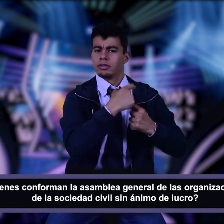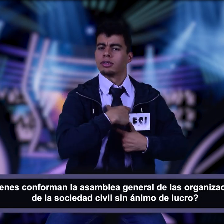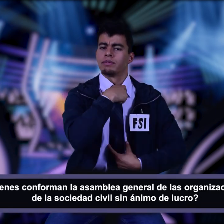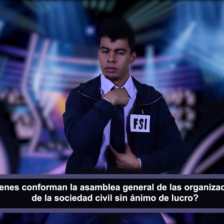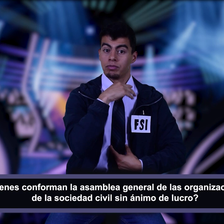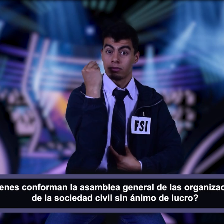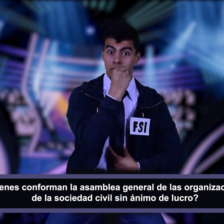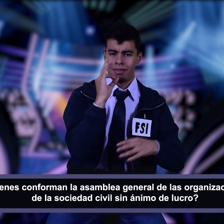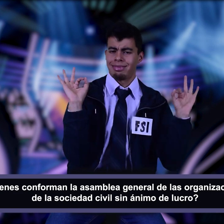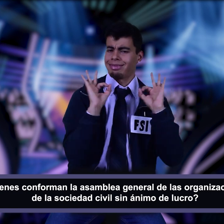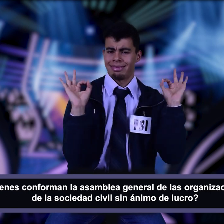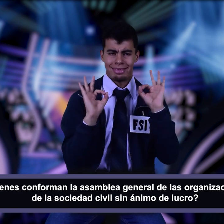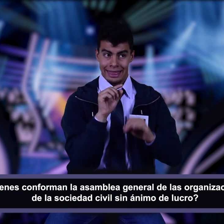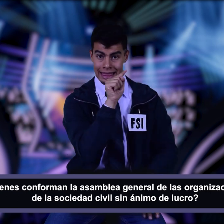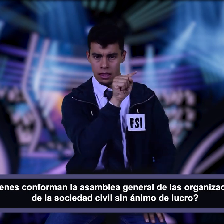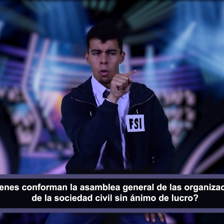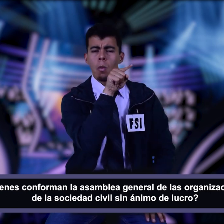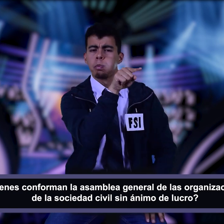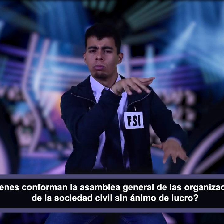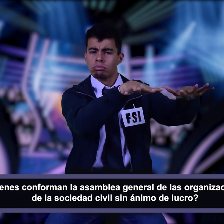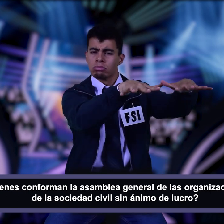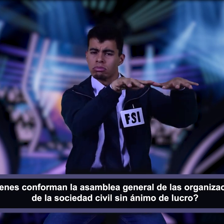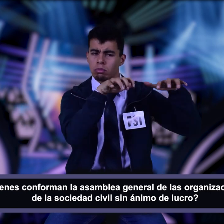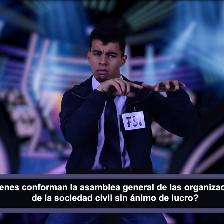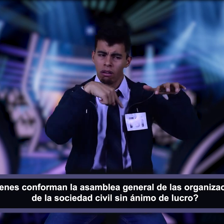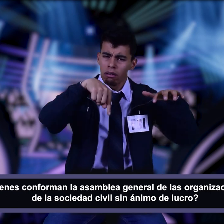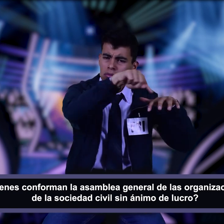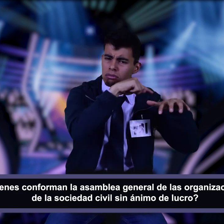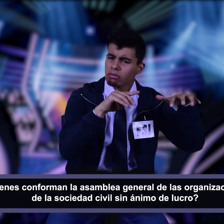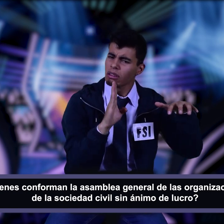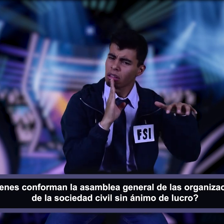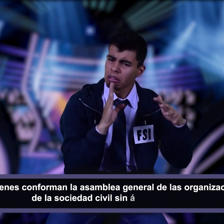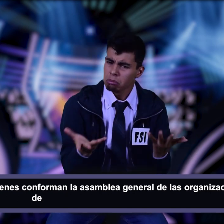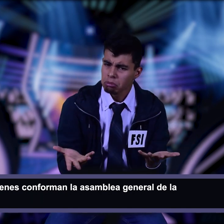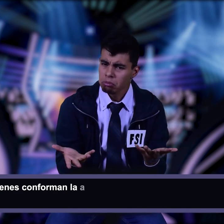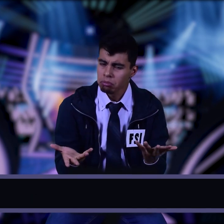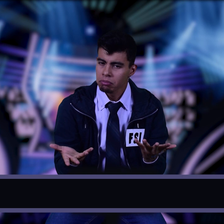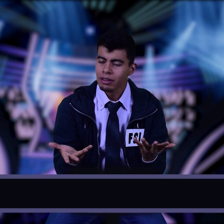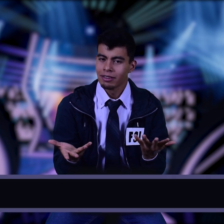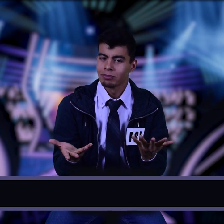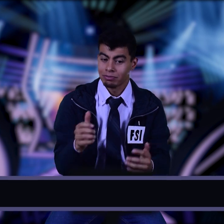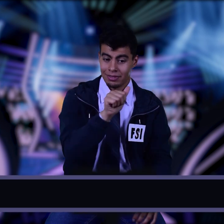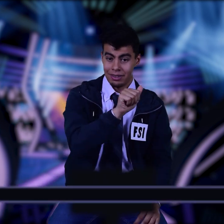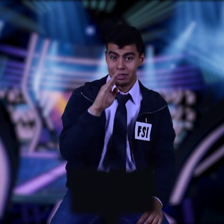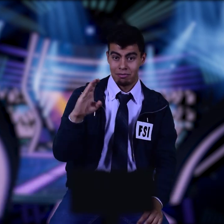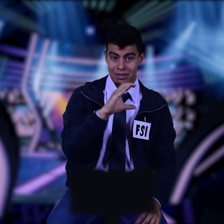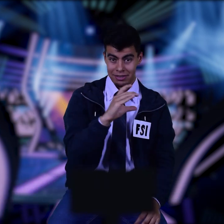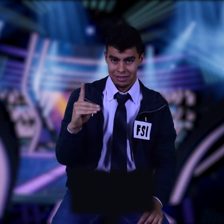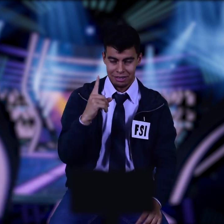¿Quiénes conforman la Asamblea General de las Organizaciones de la Sociedad Civil sin ánimo de lucro? Acá están las opciones de